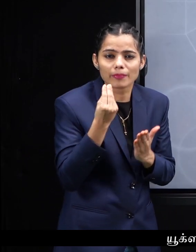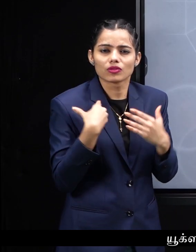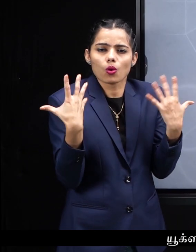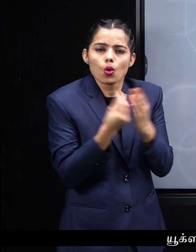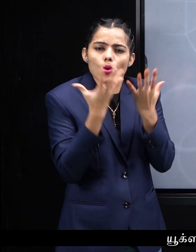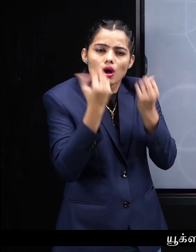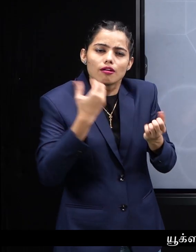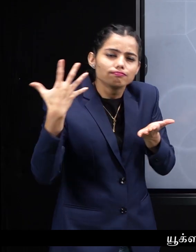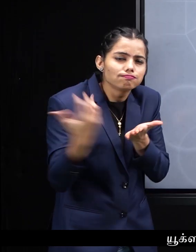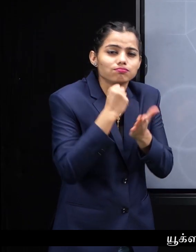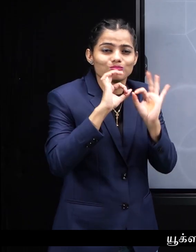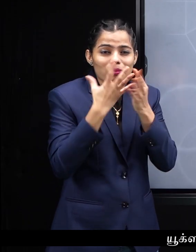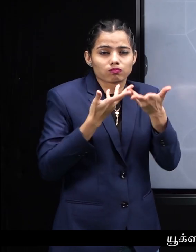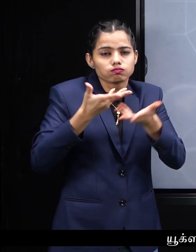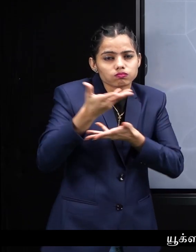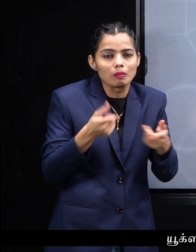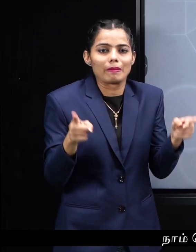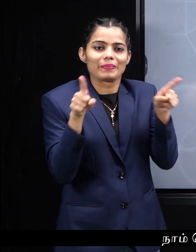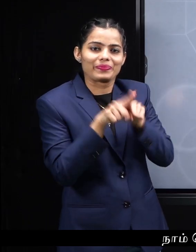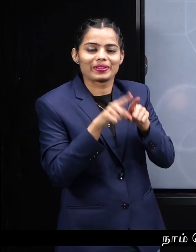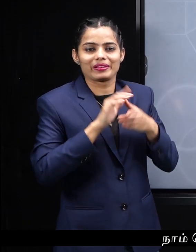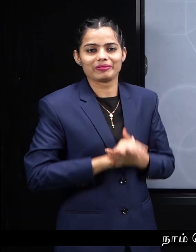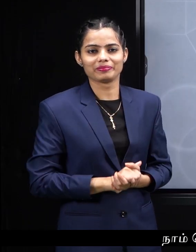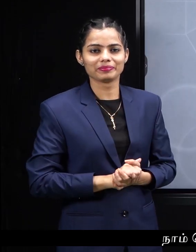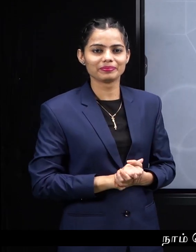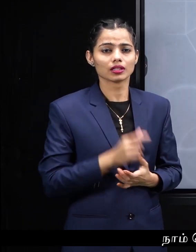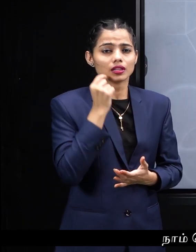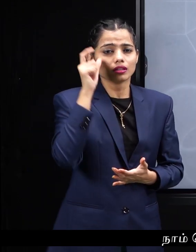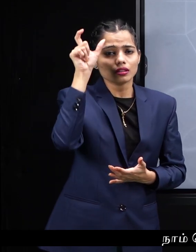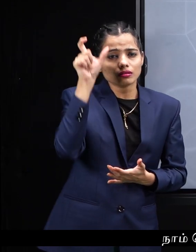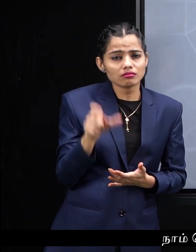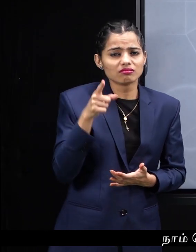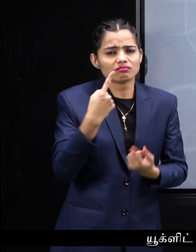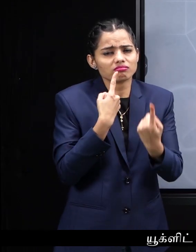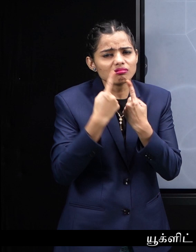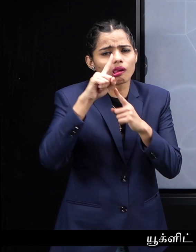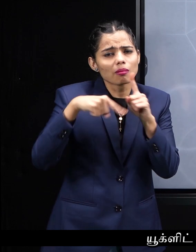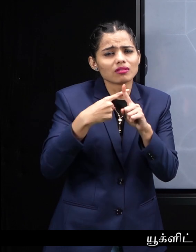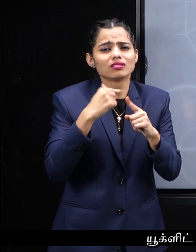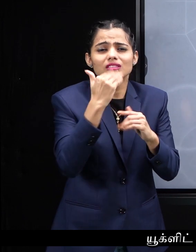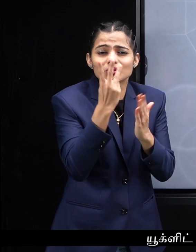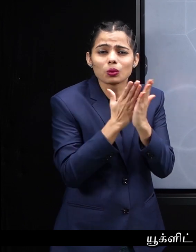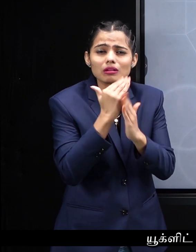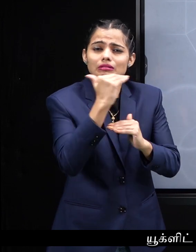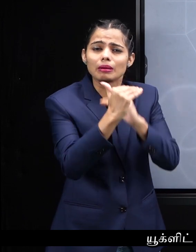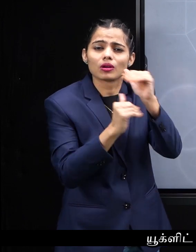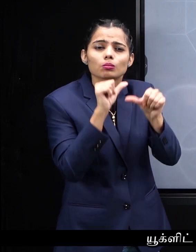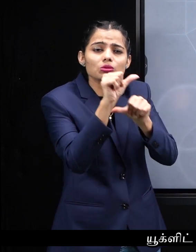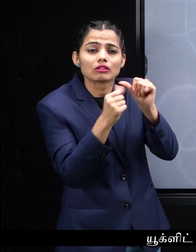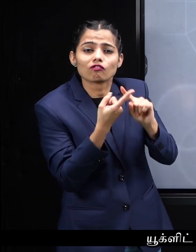யூக்ளிடின் முன்மொழிகள் பற்றி விவாதிப்பதற்கு நாம் தெரிந்து கொள்ள வேண்டிய சில சொற்கள் உள்ளன. யூக்ளிடின் திடப்பொருட்களிலிருந்து புள்ளிகள்